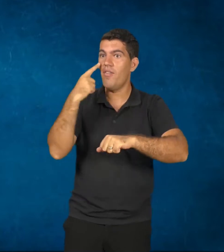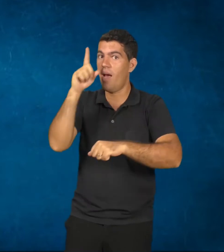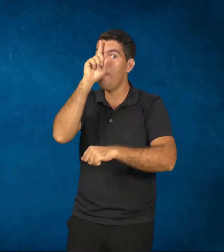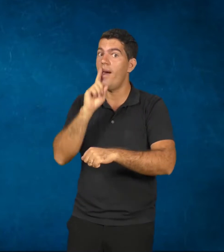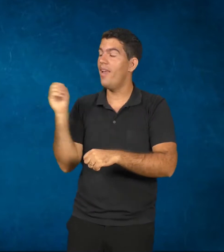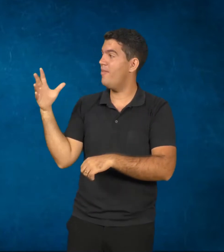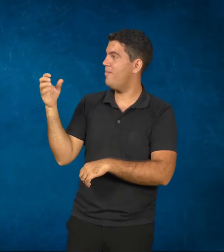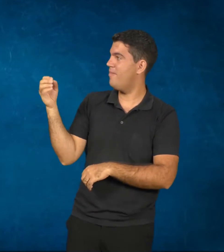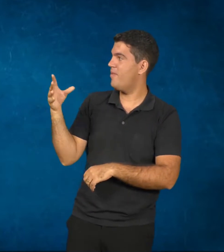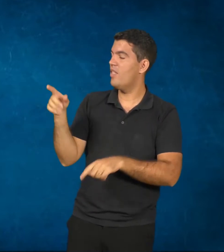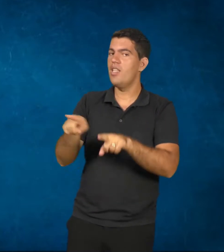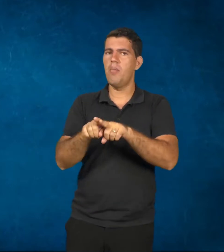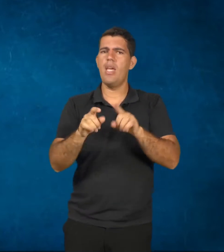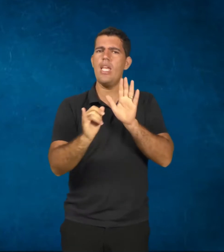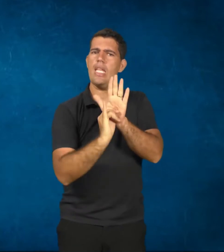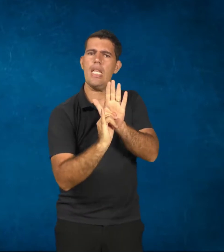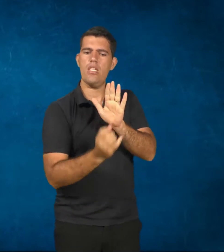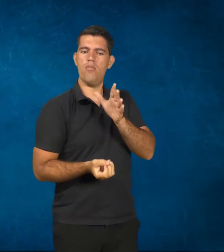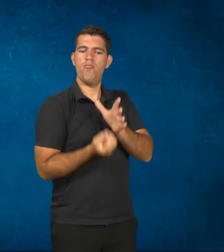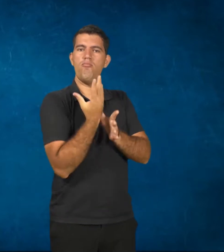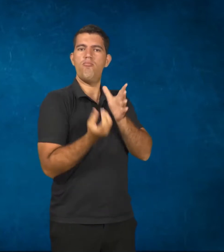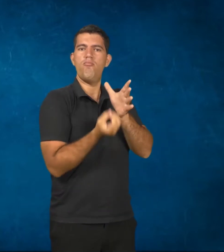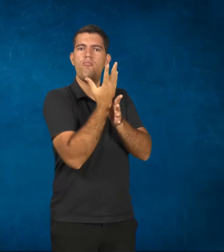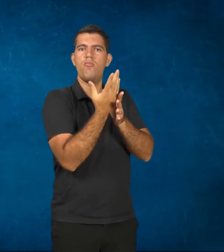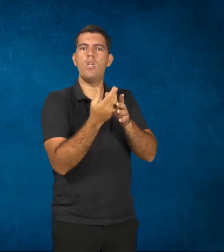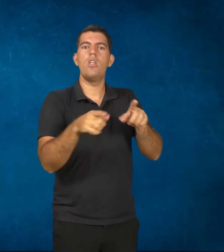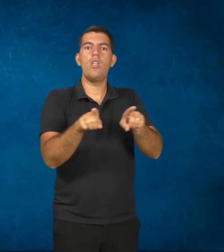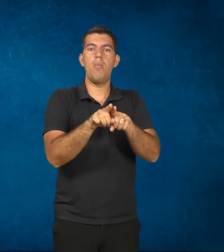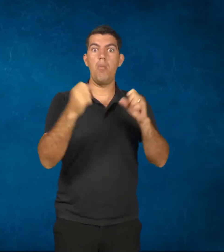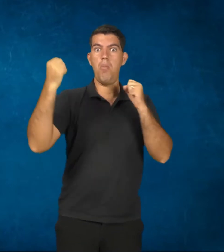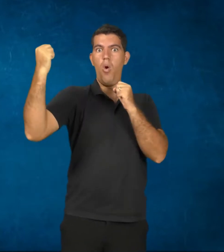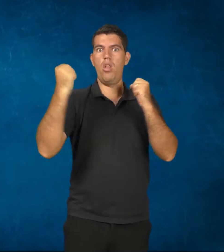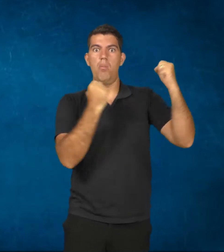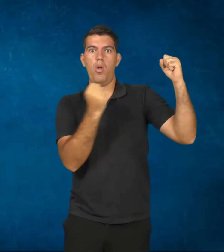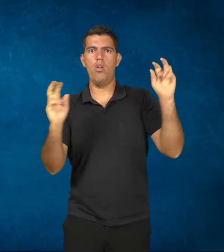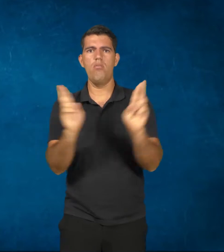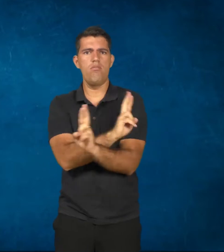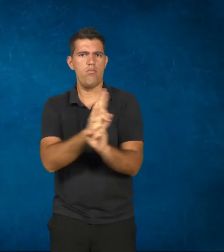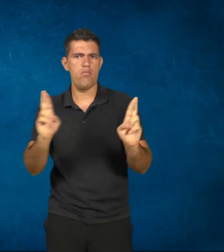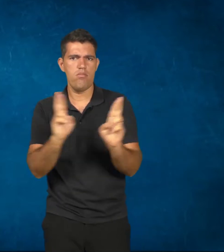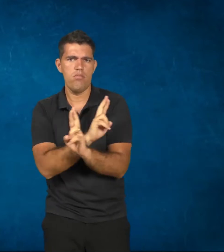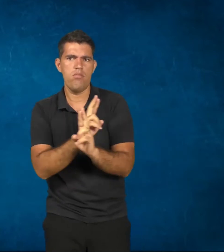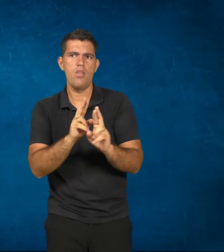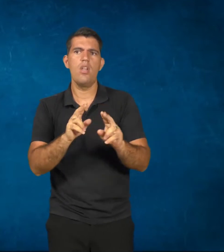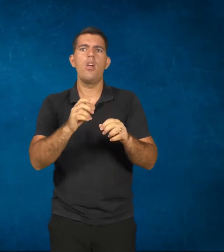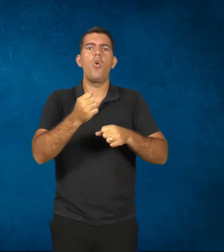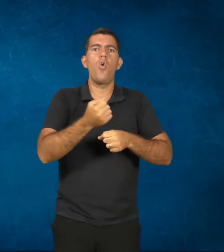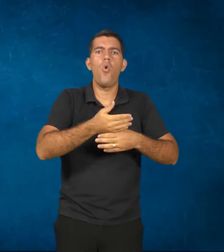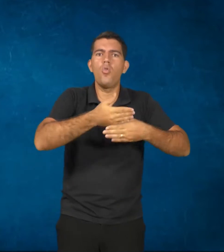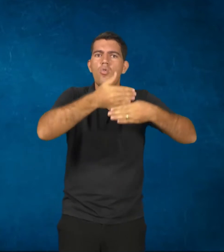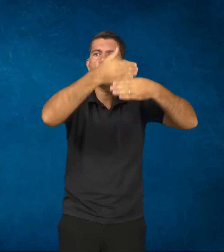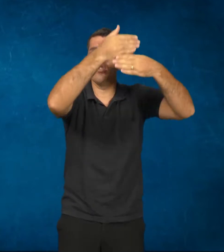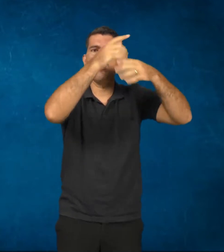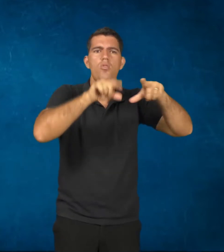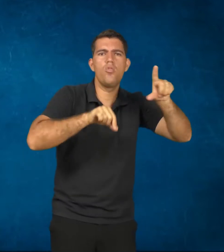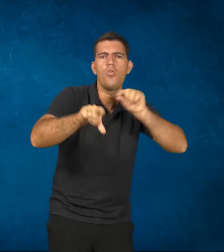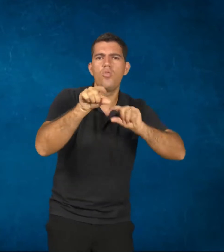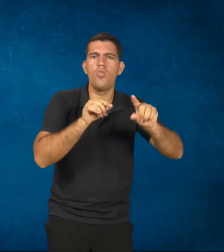pedagógicas, construção de identidade, relação de poder e construção e seleção de conhecimentos.